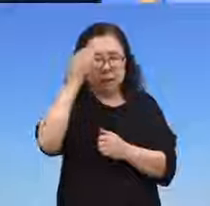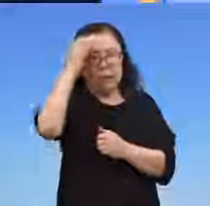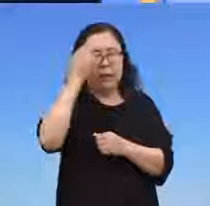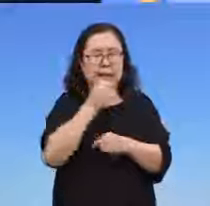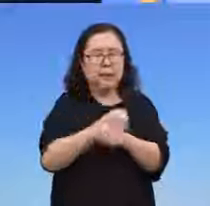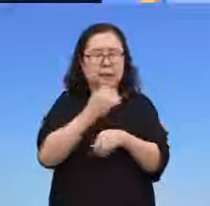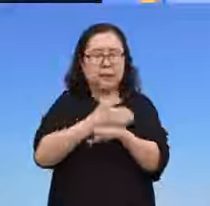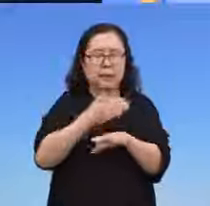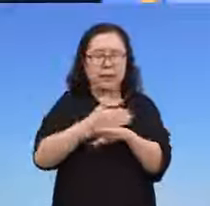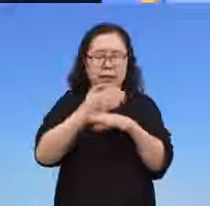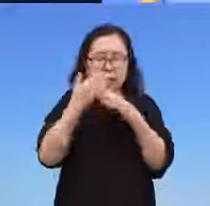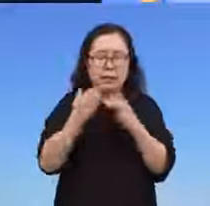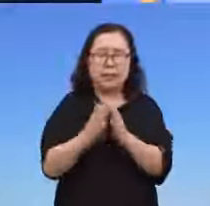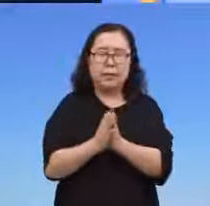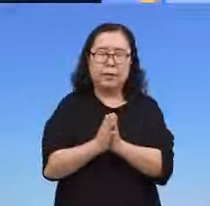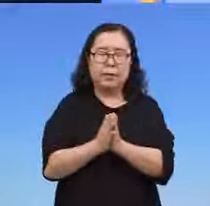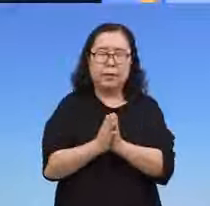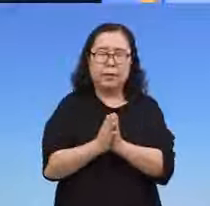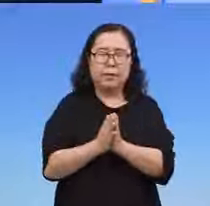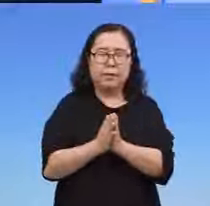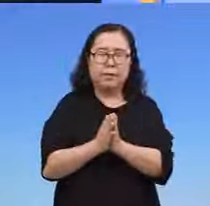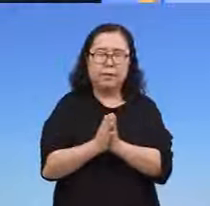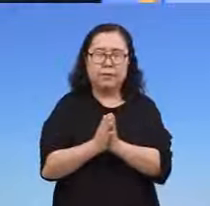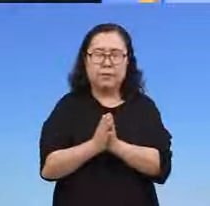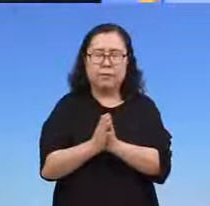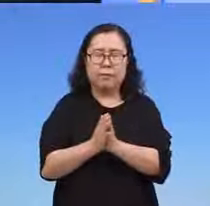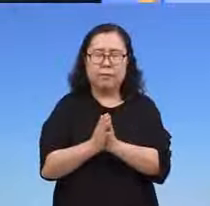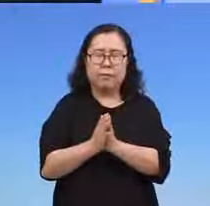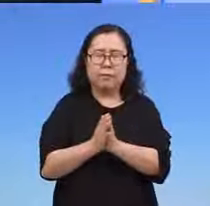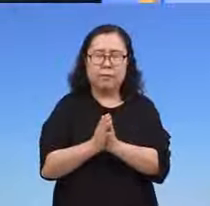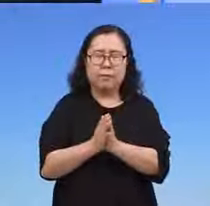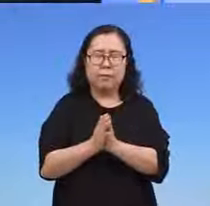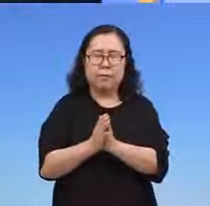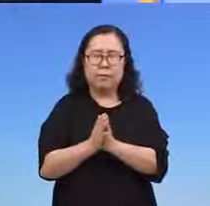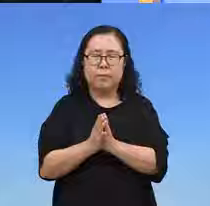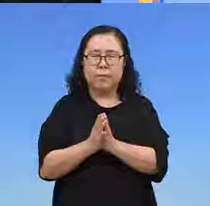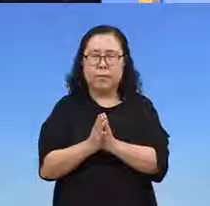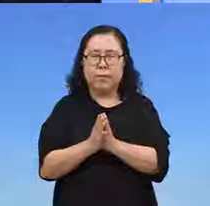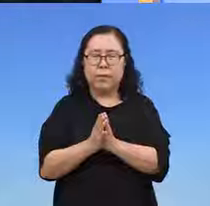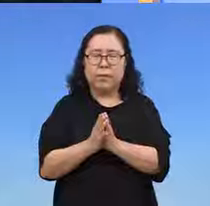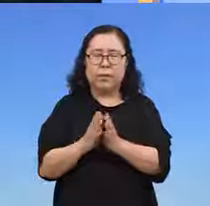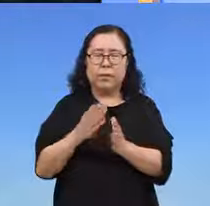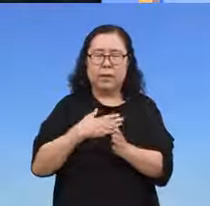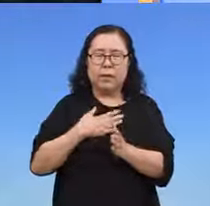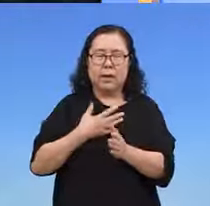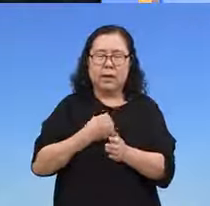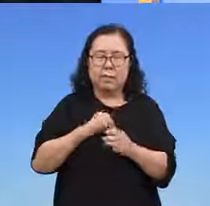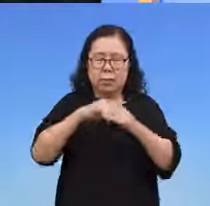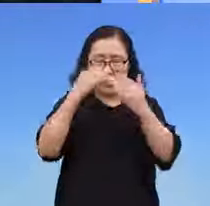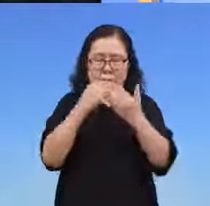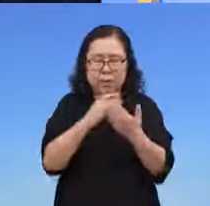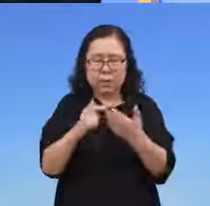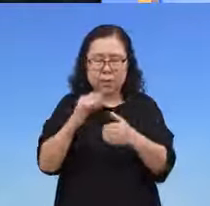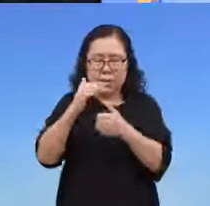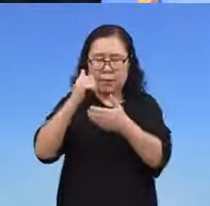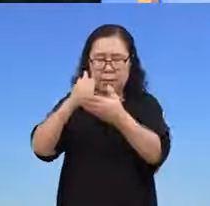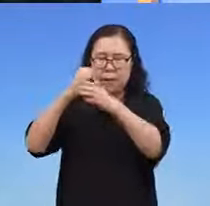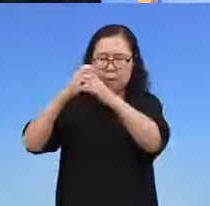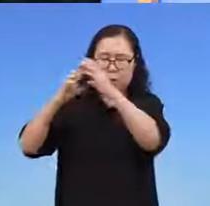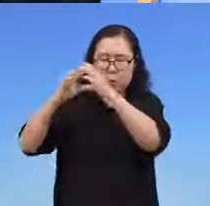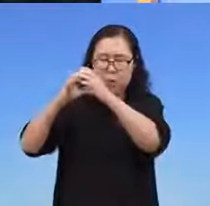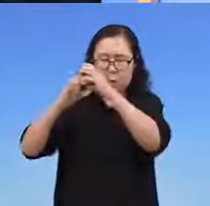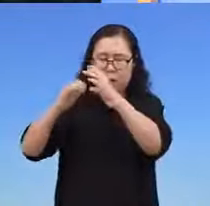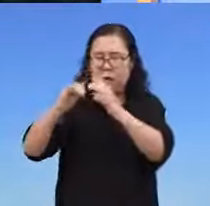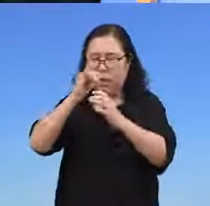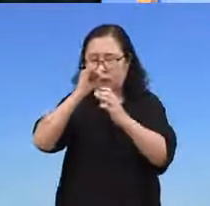전신갑주 하나하나는 다 하나님과의 기도로 소통이 가능할 작동되는 것이라는 것, 그래서 하나님